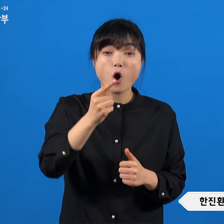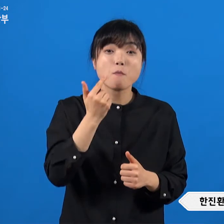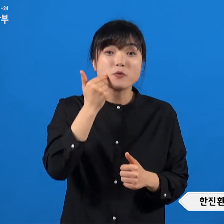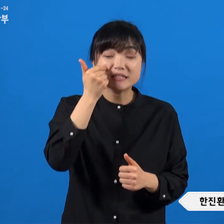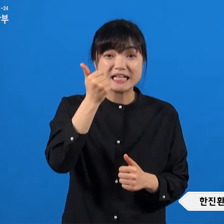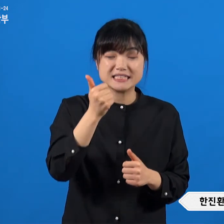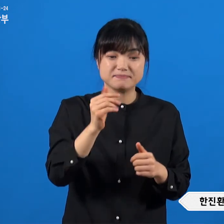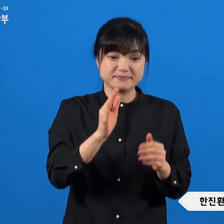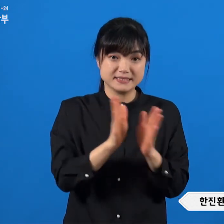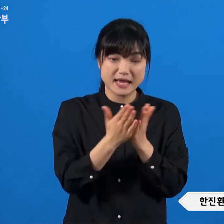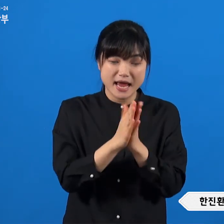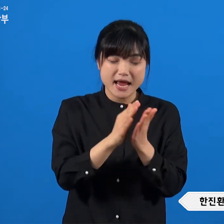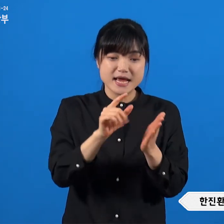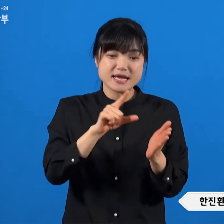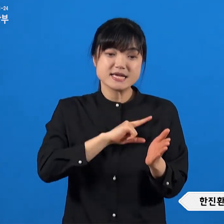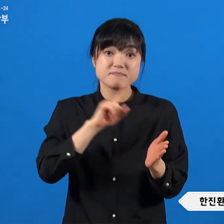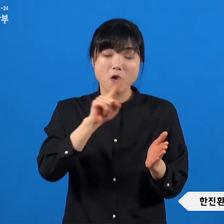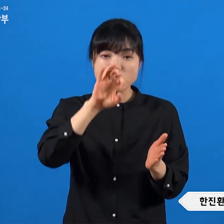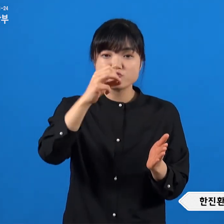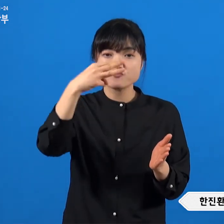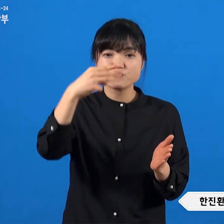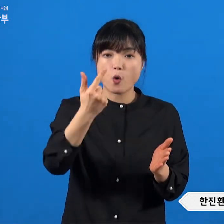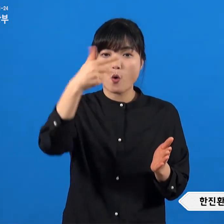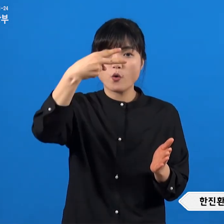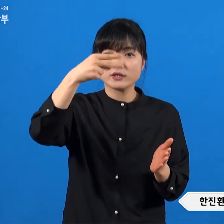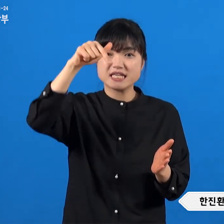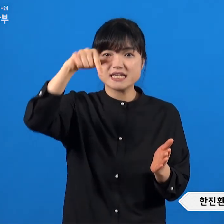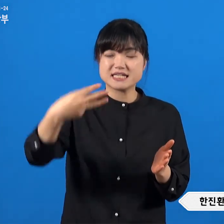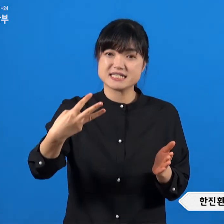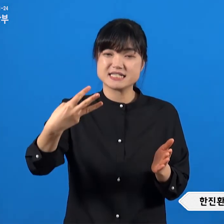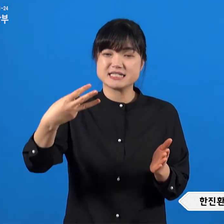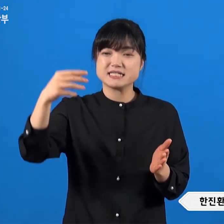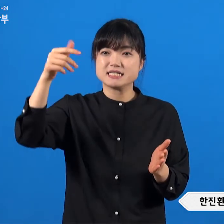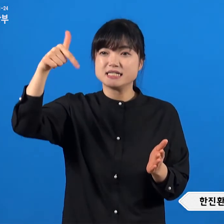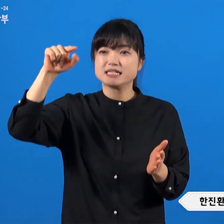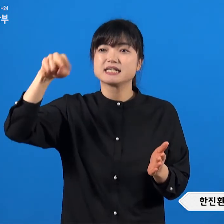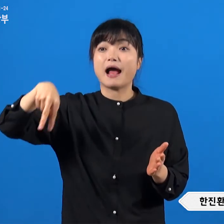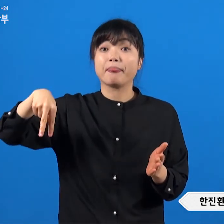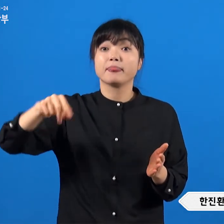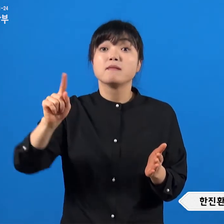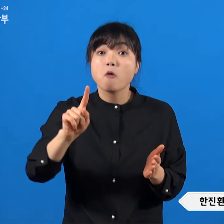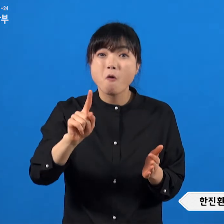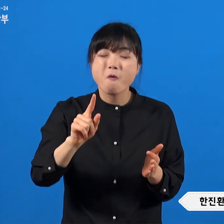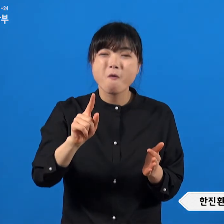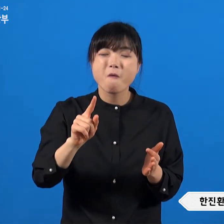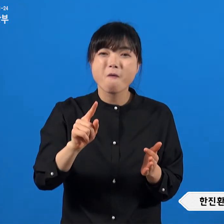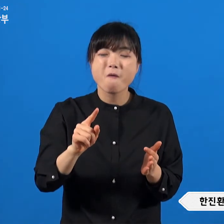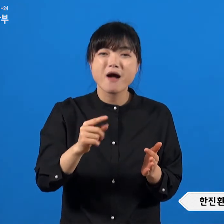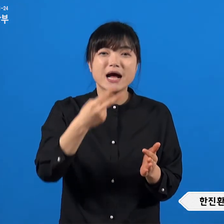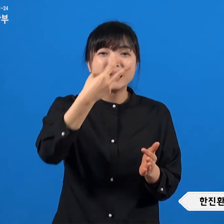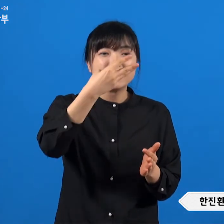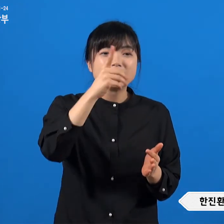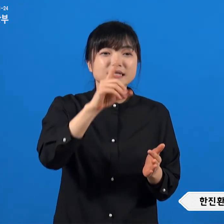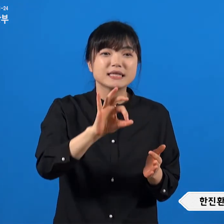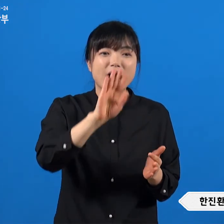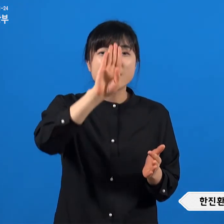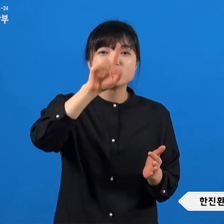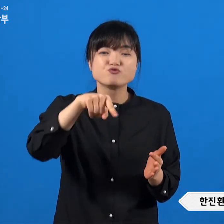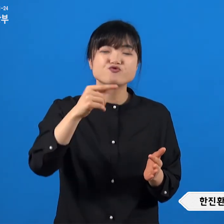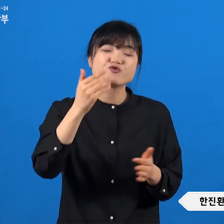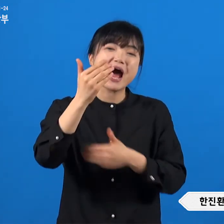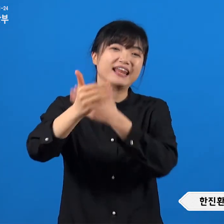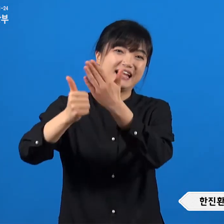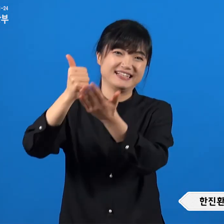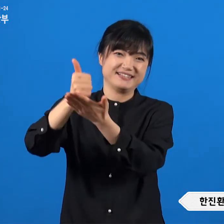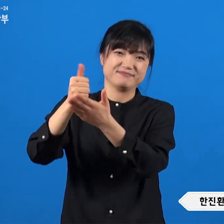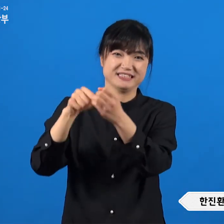이름을 프로디글 갓라고 붙였습니다. 프로디글 선이 아니라 프로디글 갓, 탕부 하나님, 그런